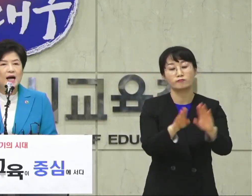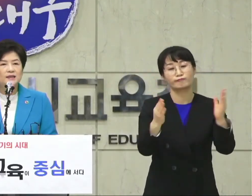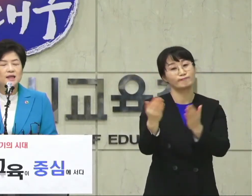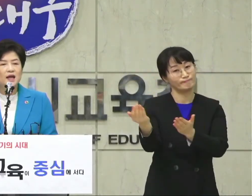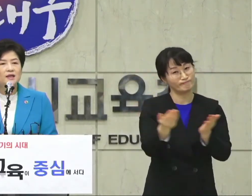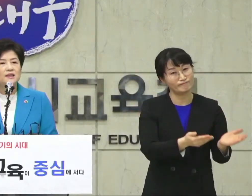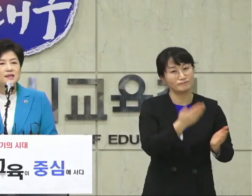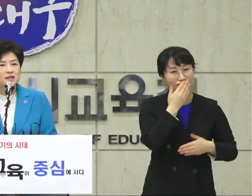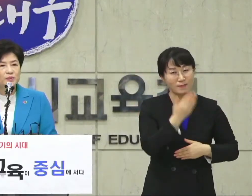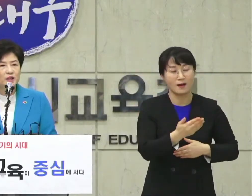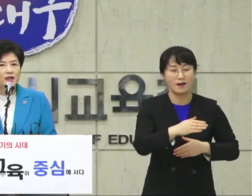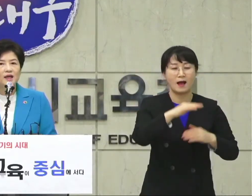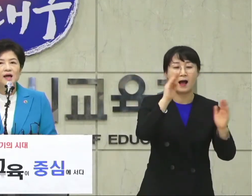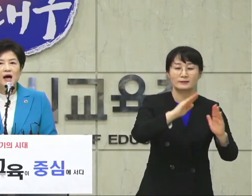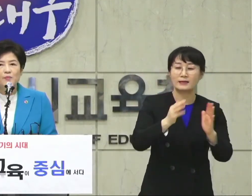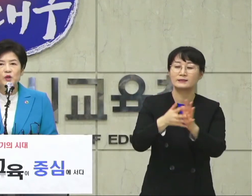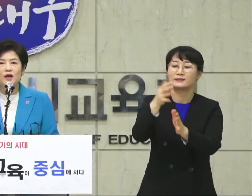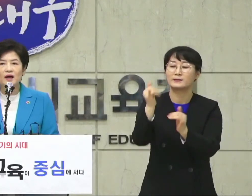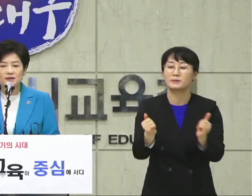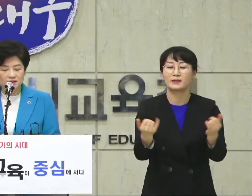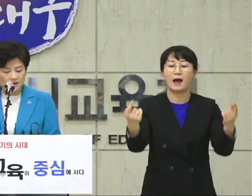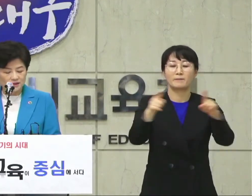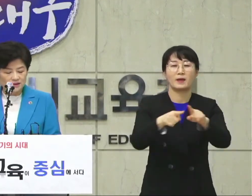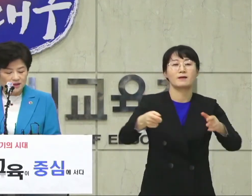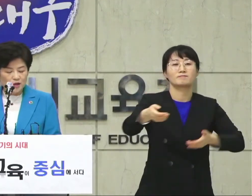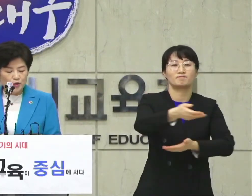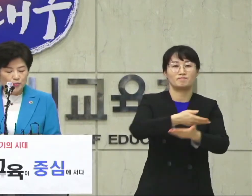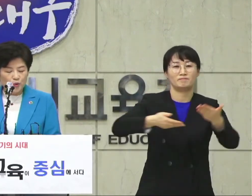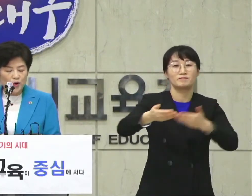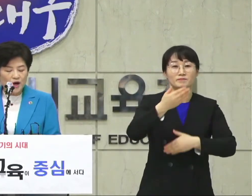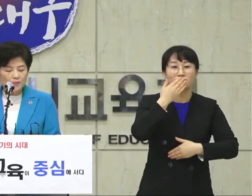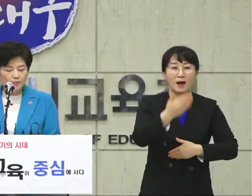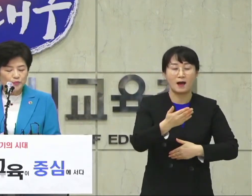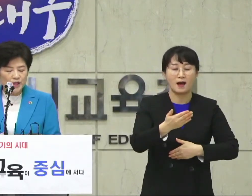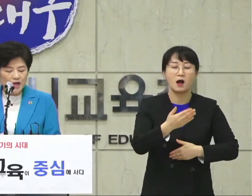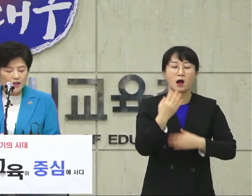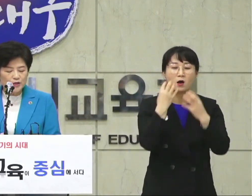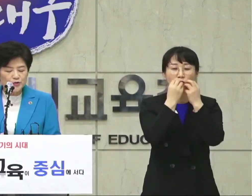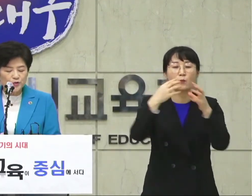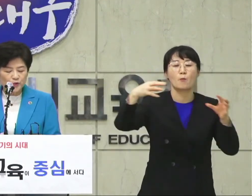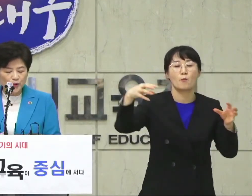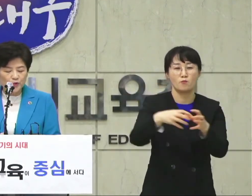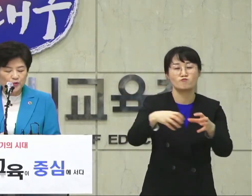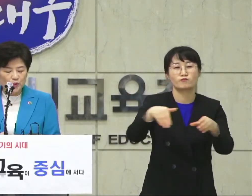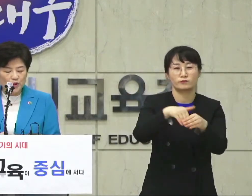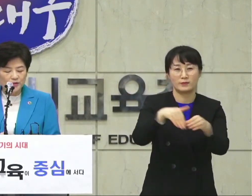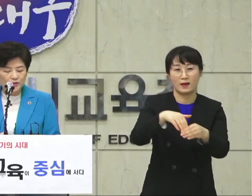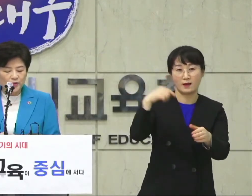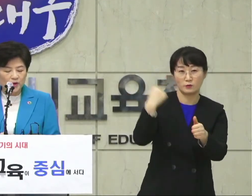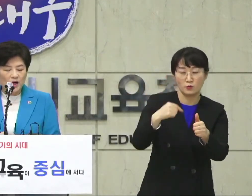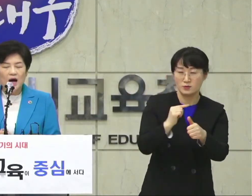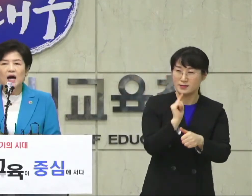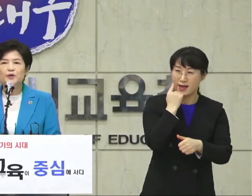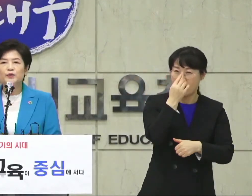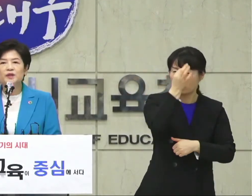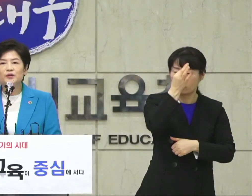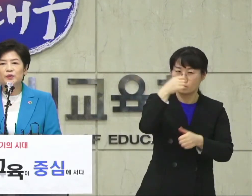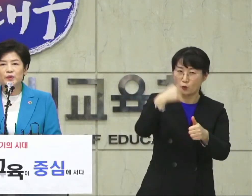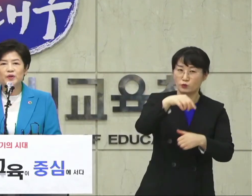개방해서 학생 시민이 함께하는 복합 문화 예술 교육